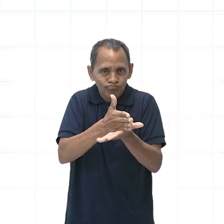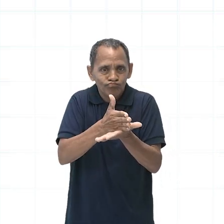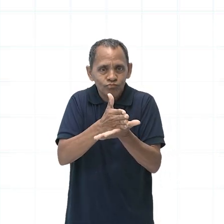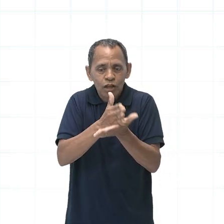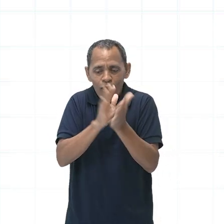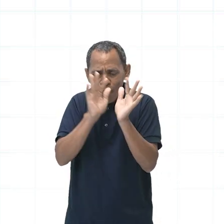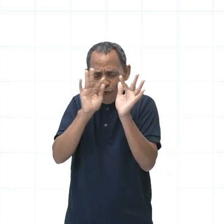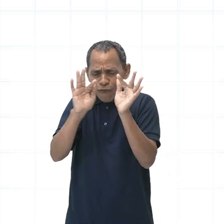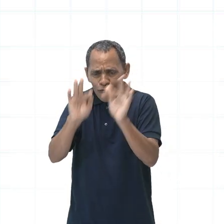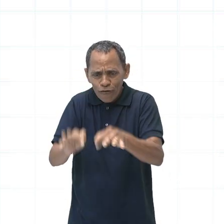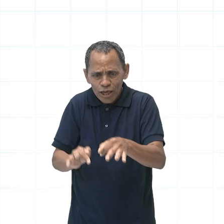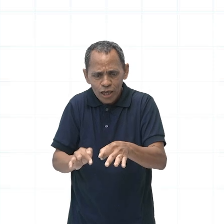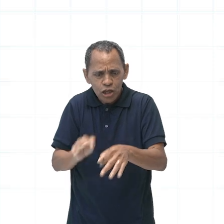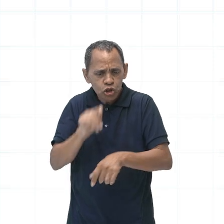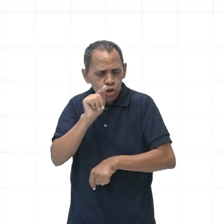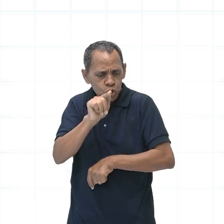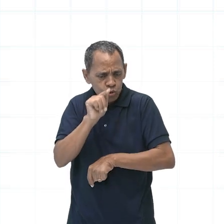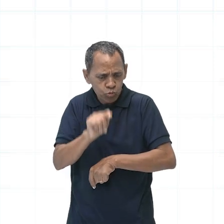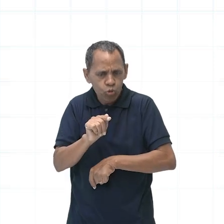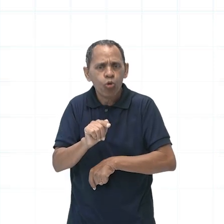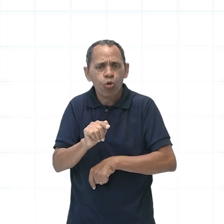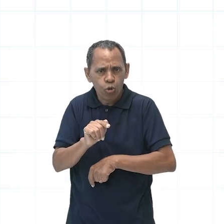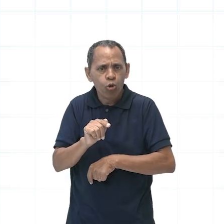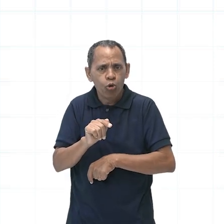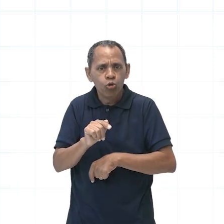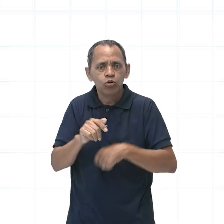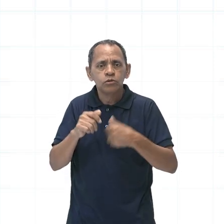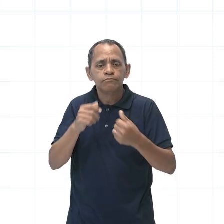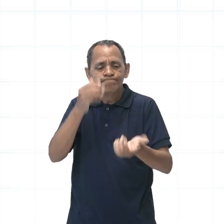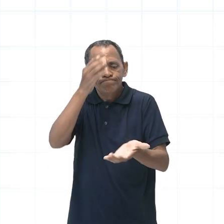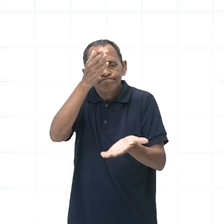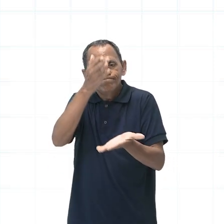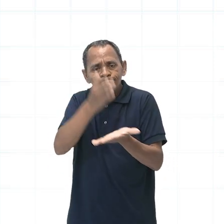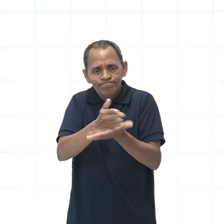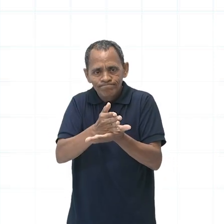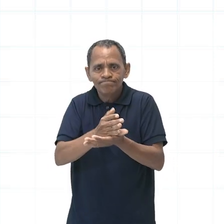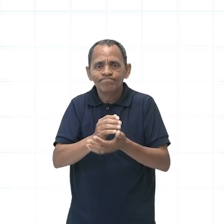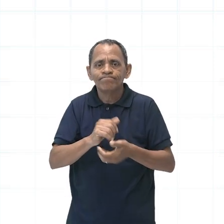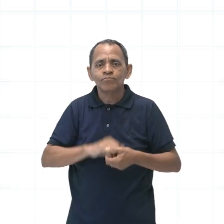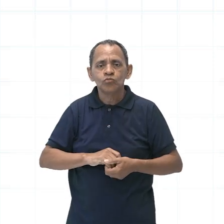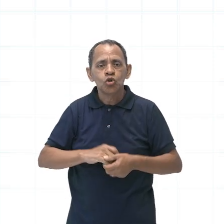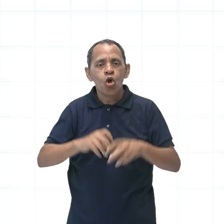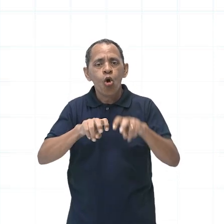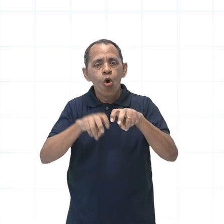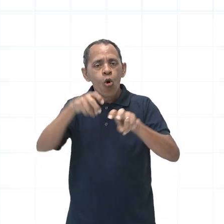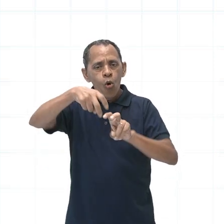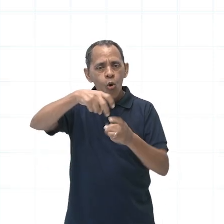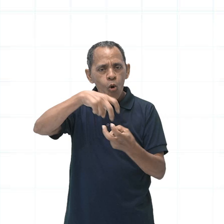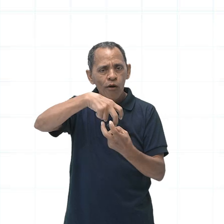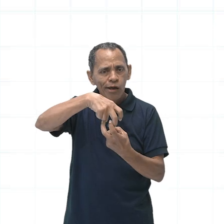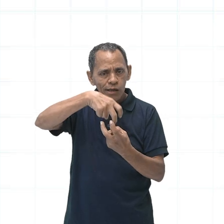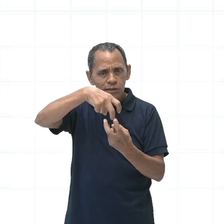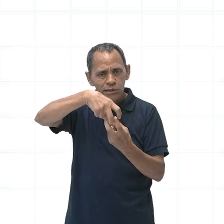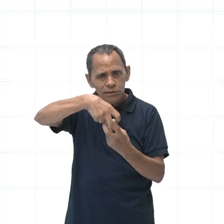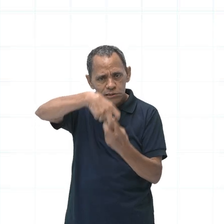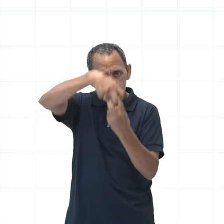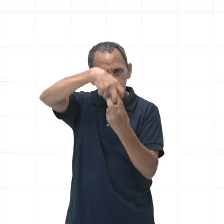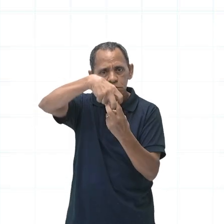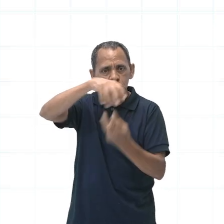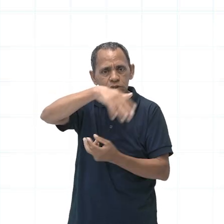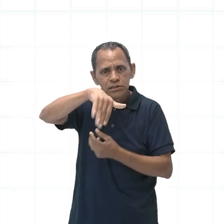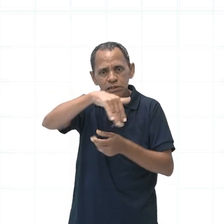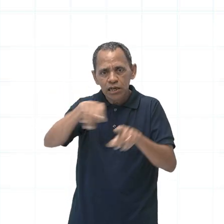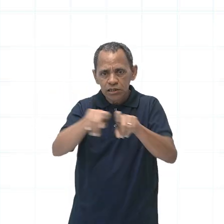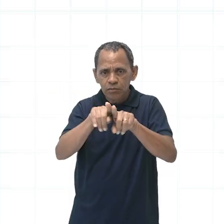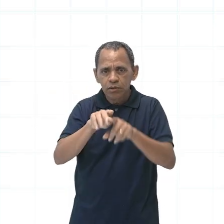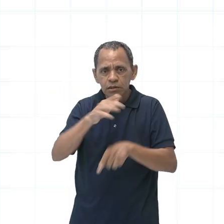dividir. Então, o inciso 1 vai dizer assim, que é considerado área de preservação permanente nas áreas rurais e urbanas as